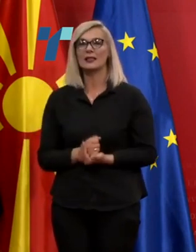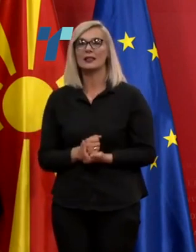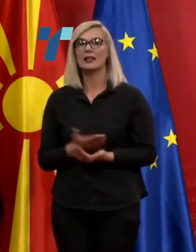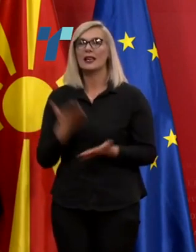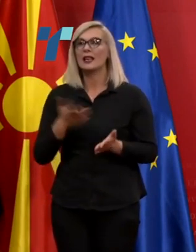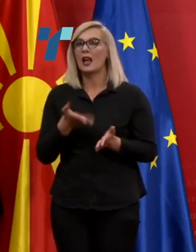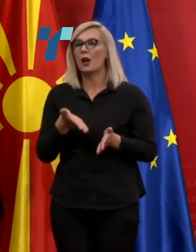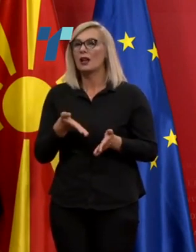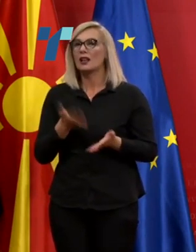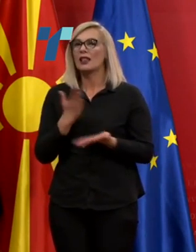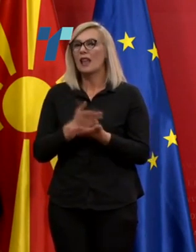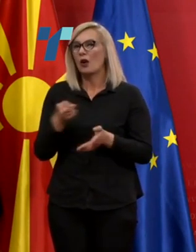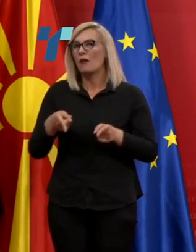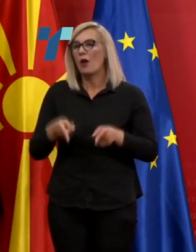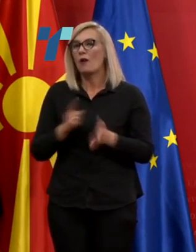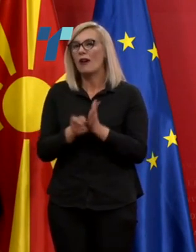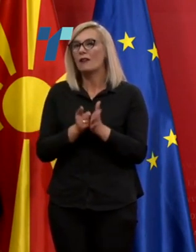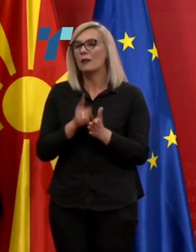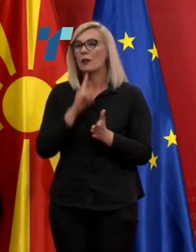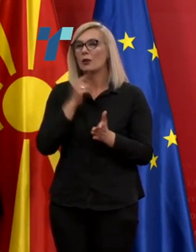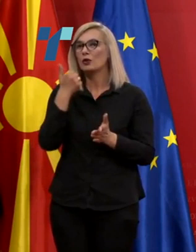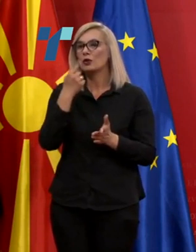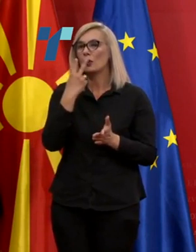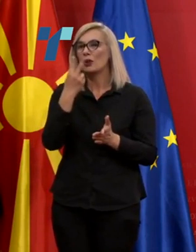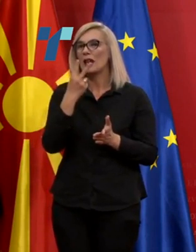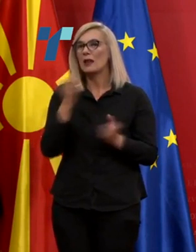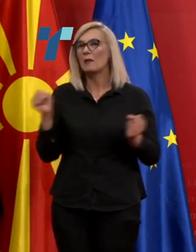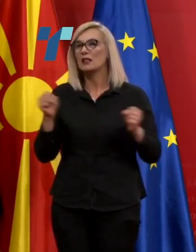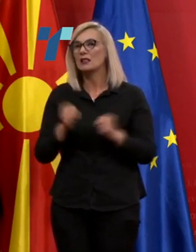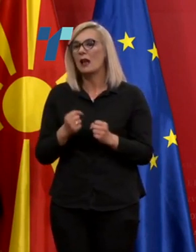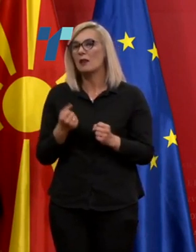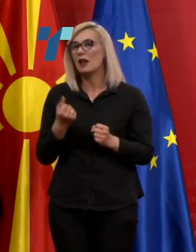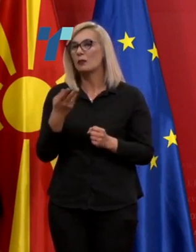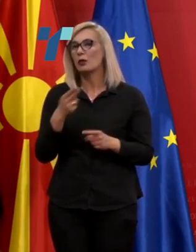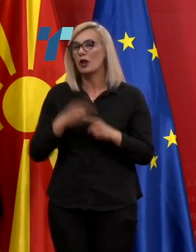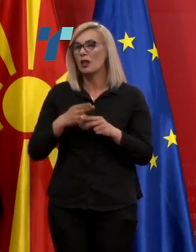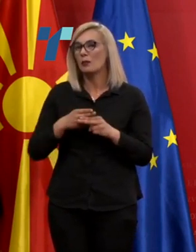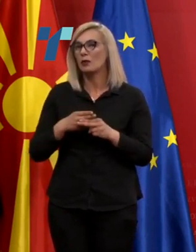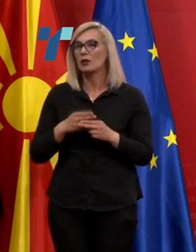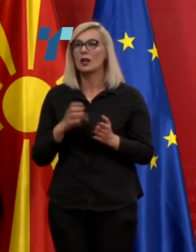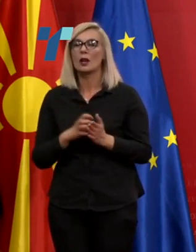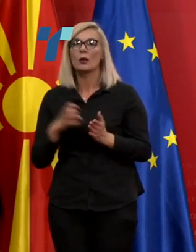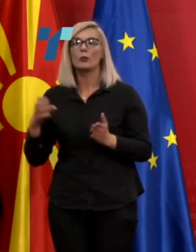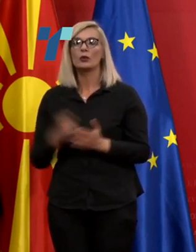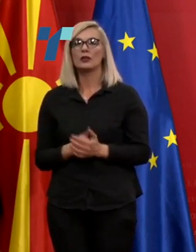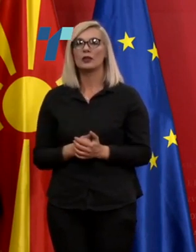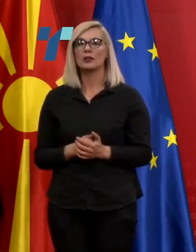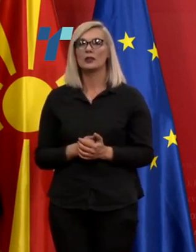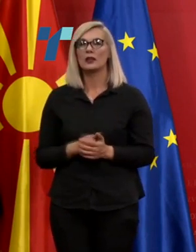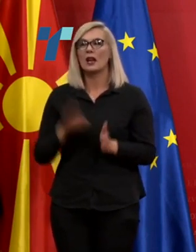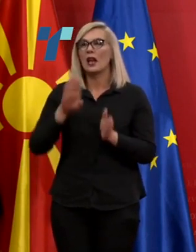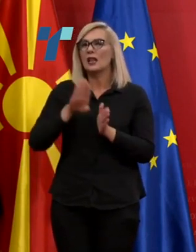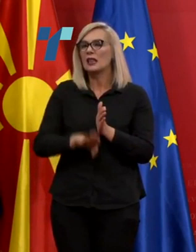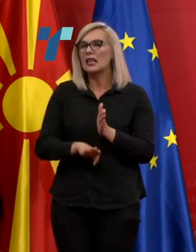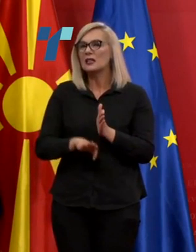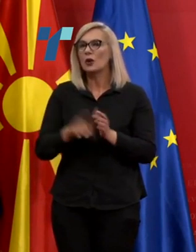овој период во кој што сепак гледаме еден стабилен број на пациенти, понатаму низок